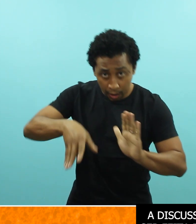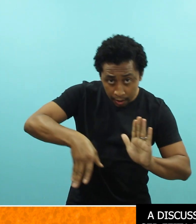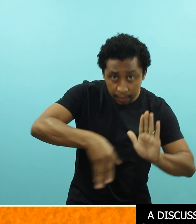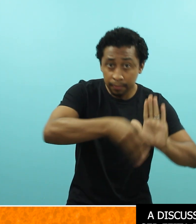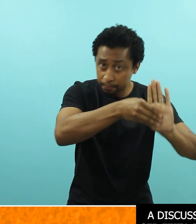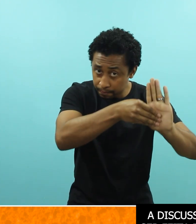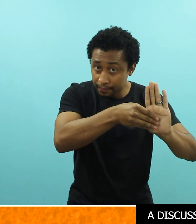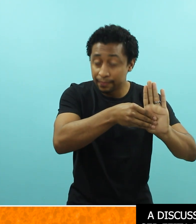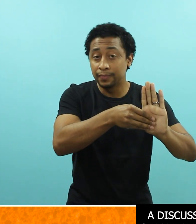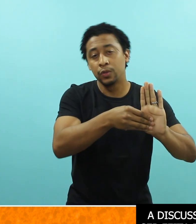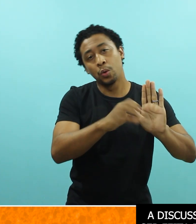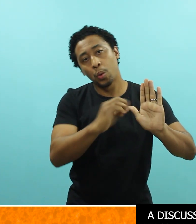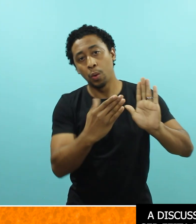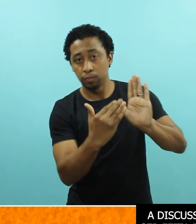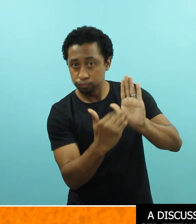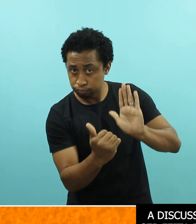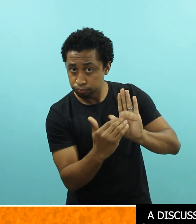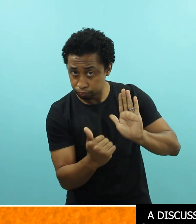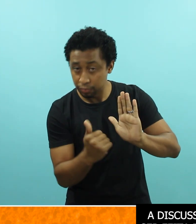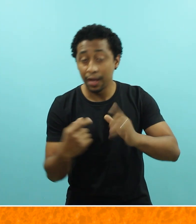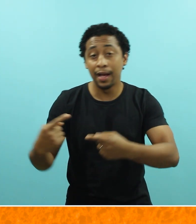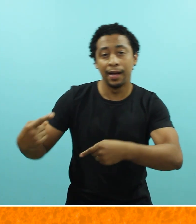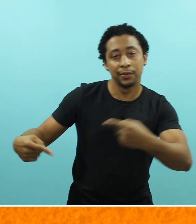feita em torno dela.